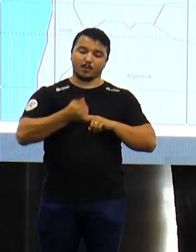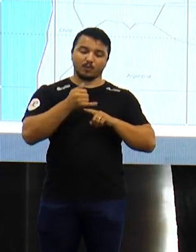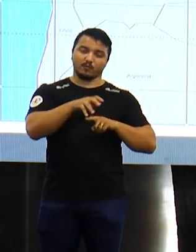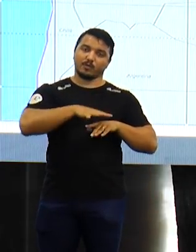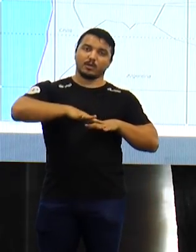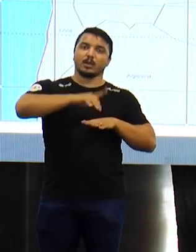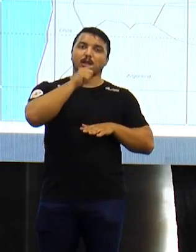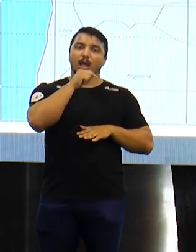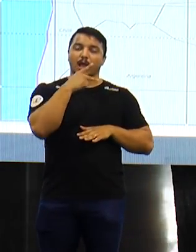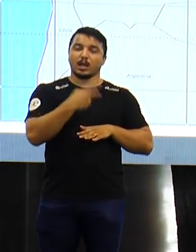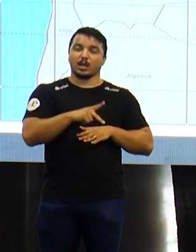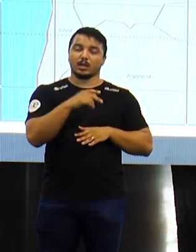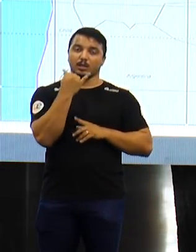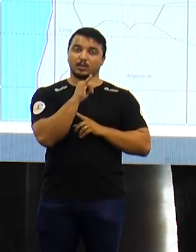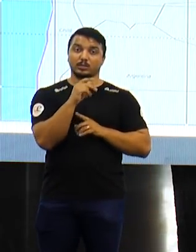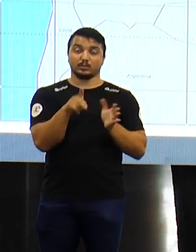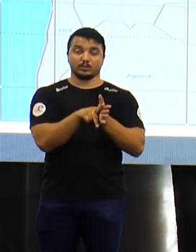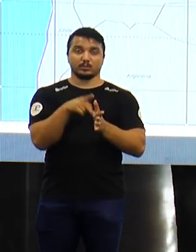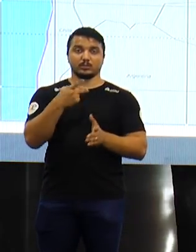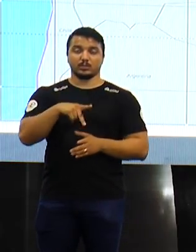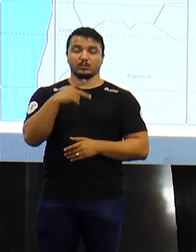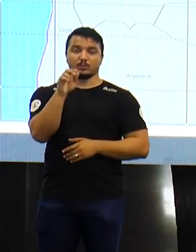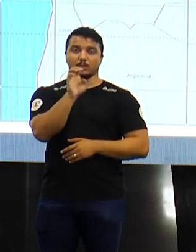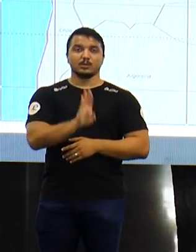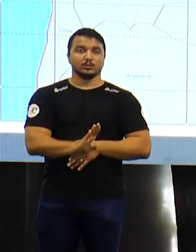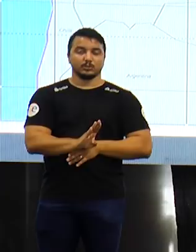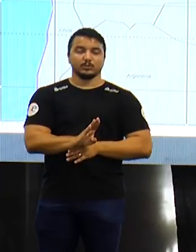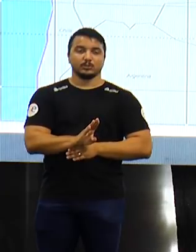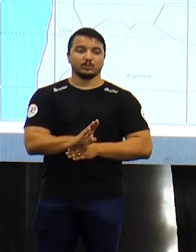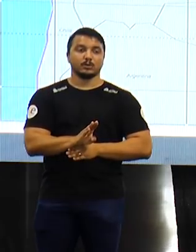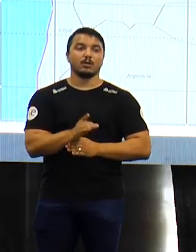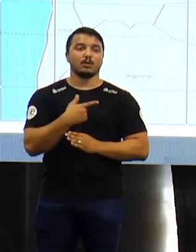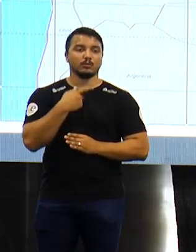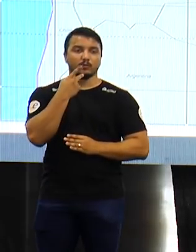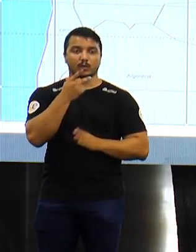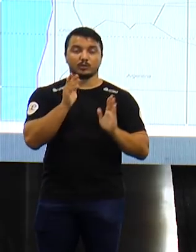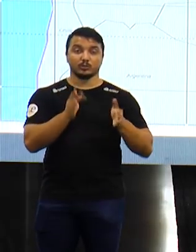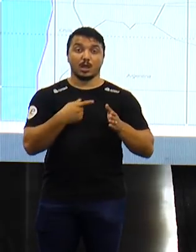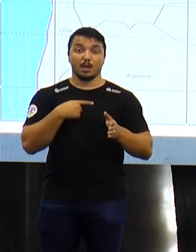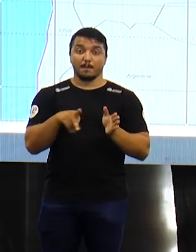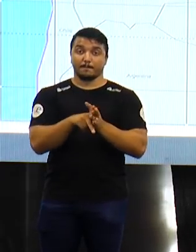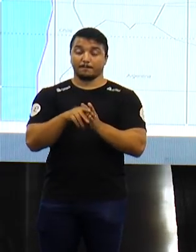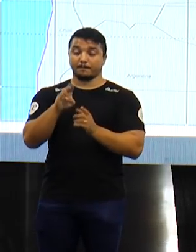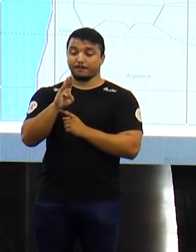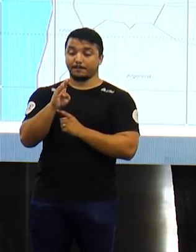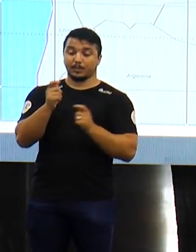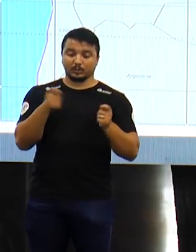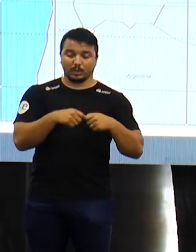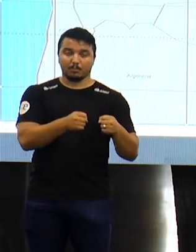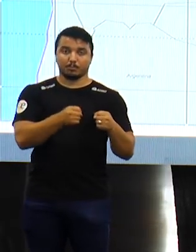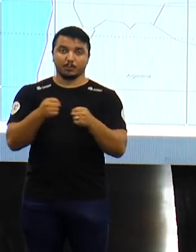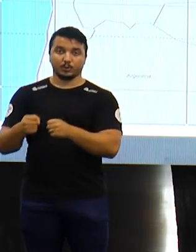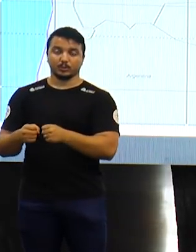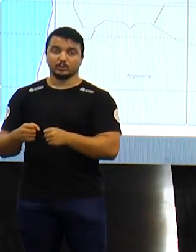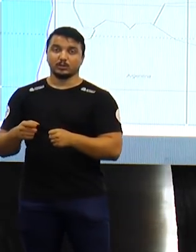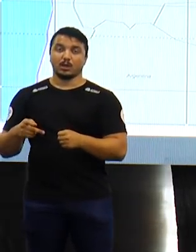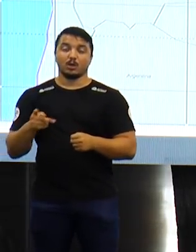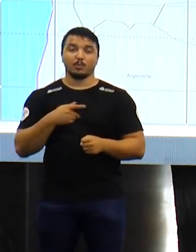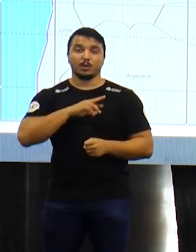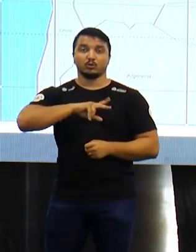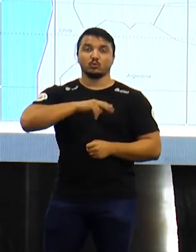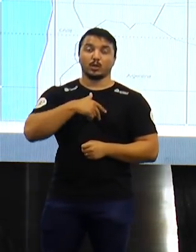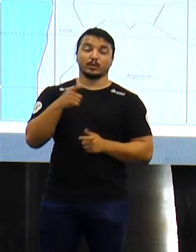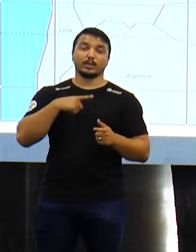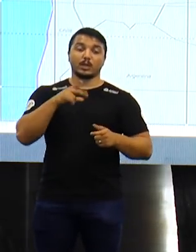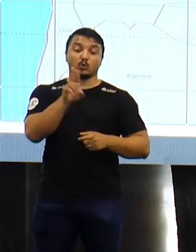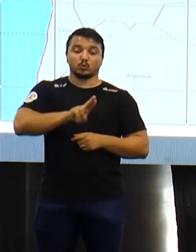aproveitamento hidroelétrico brasileiro. Eu falei a bacia de maior potencial e não a de que